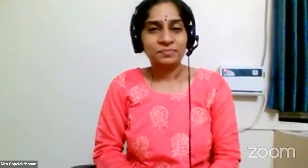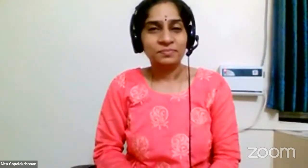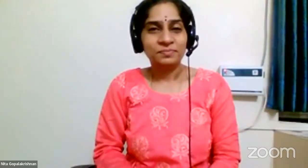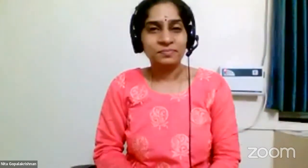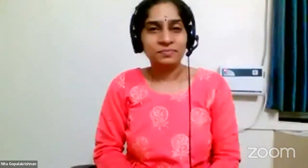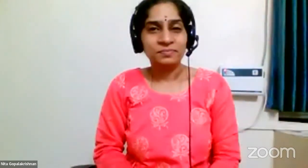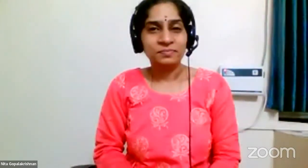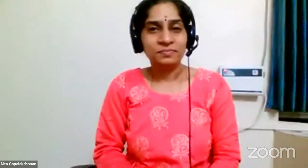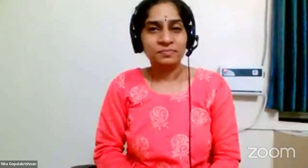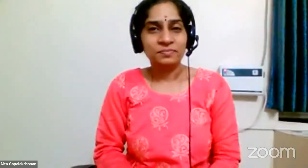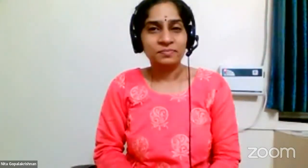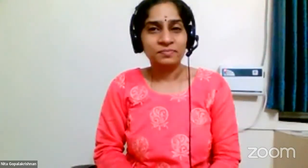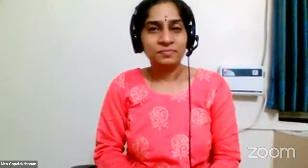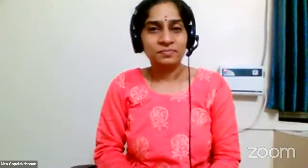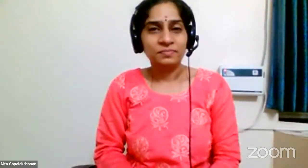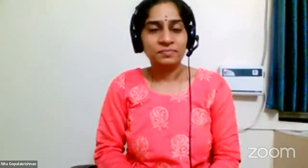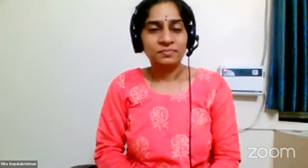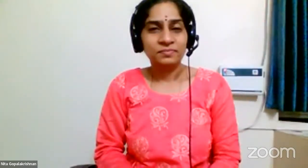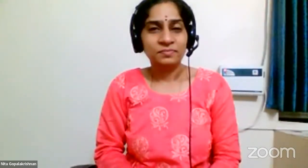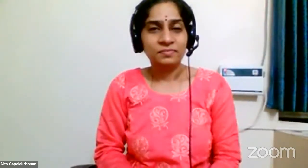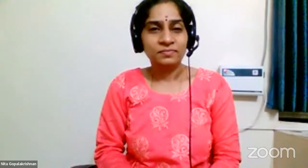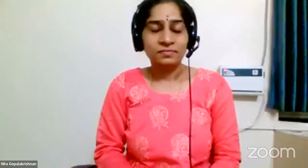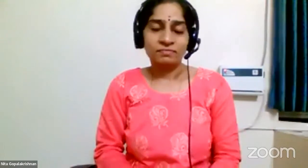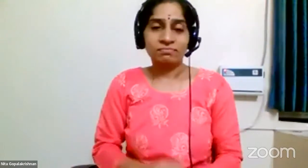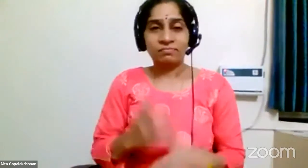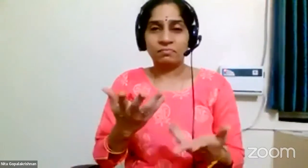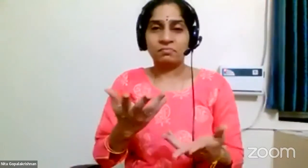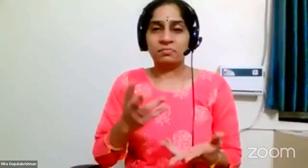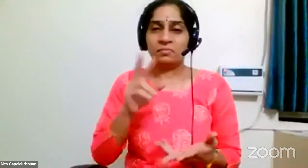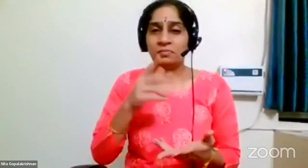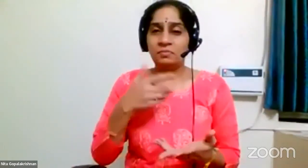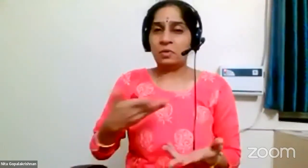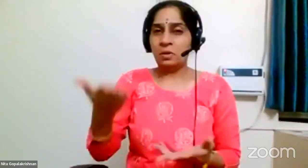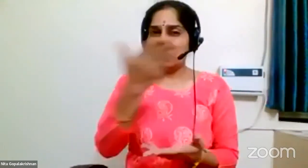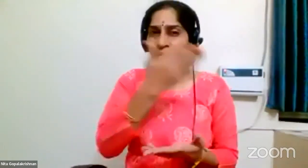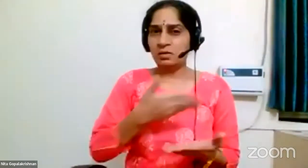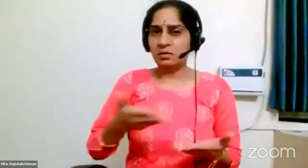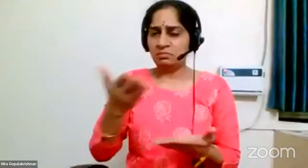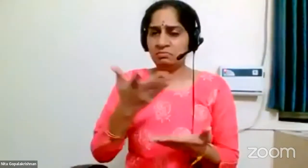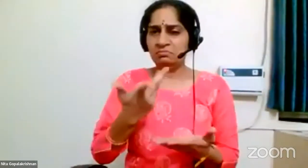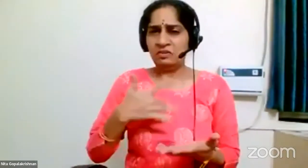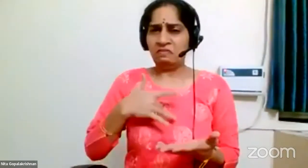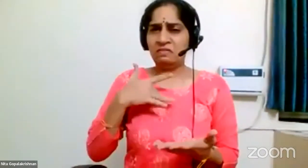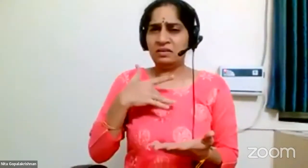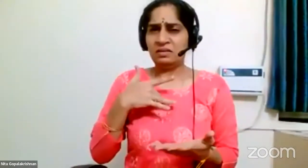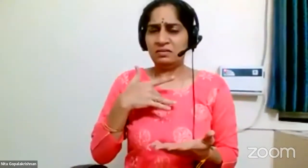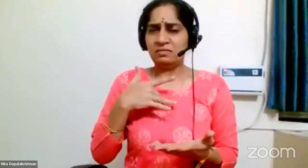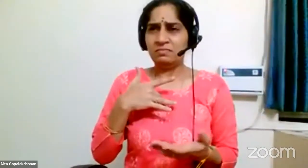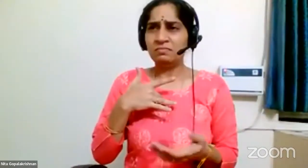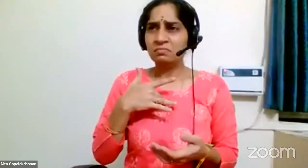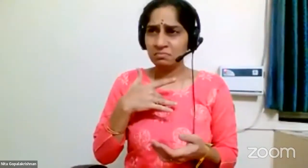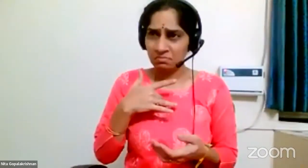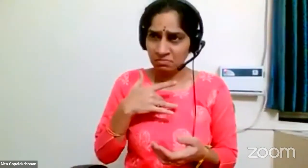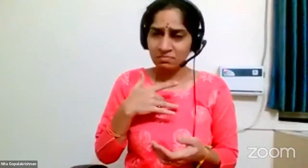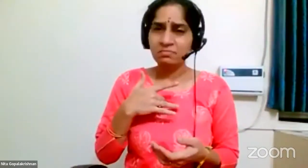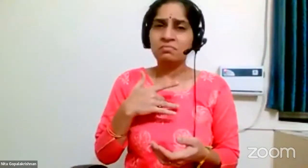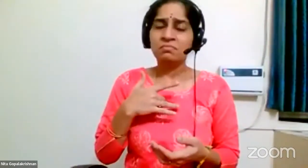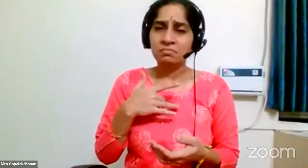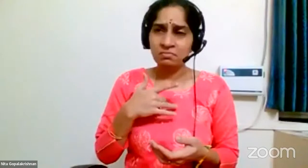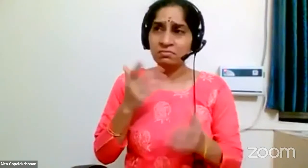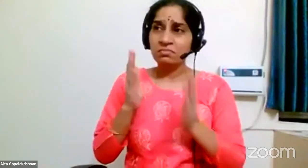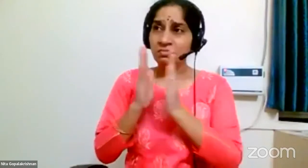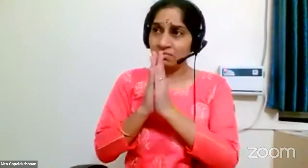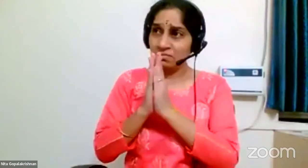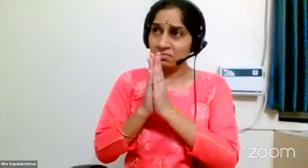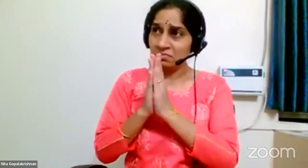और अब आप कहेंगे कि जब आप कह रहे हो कि भगवान सभी की इच्छाएं खत्म कर सकते हैं, भक्तों की इच्छाएं